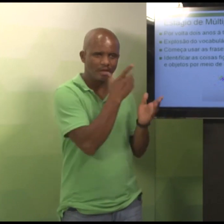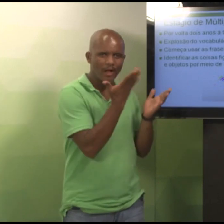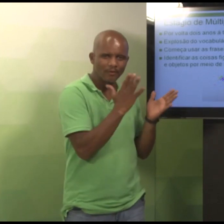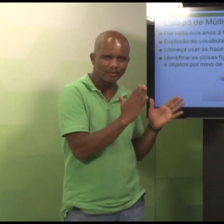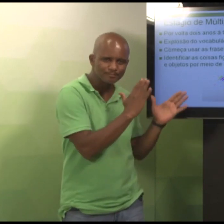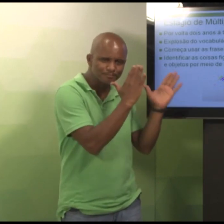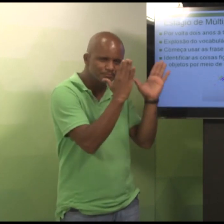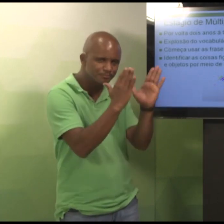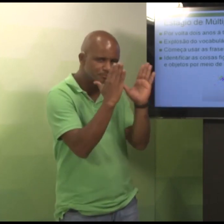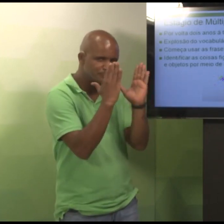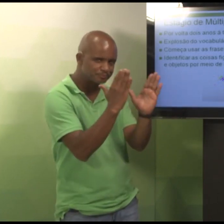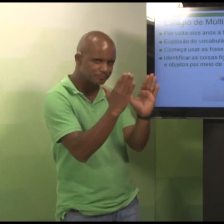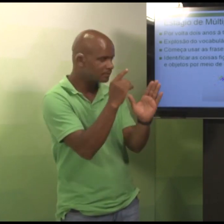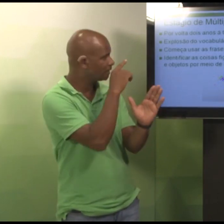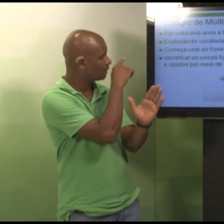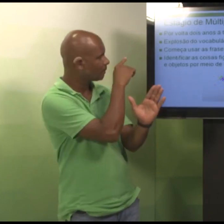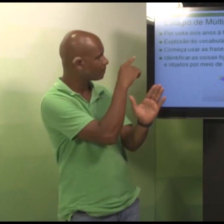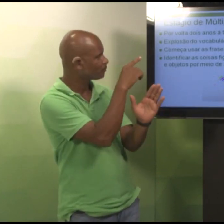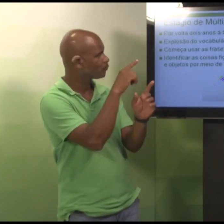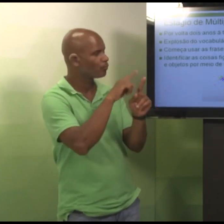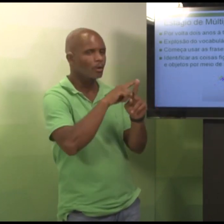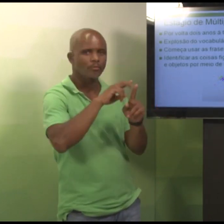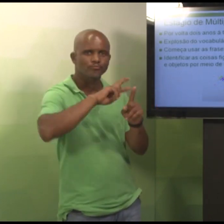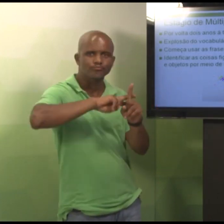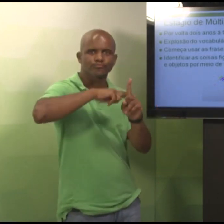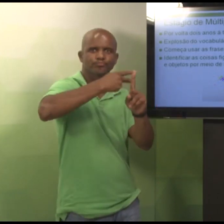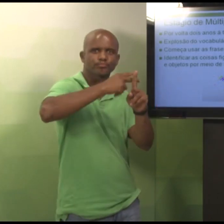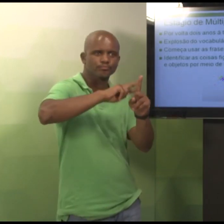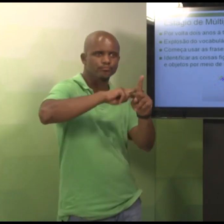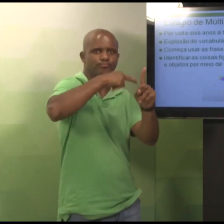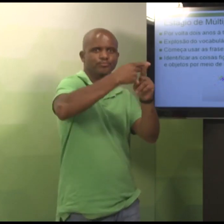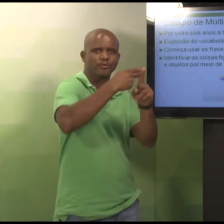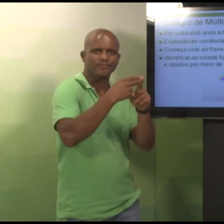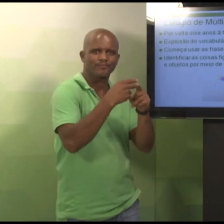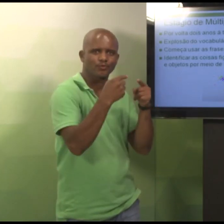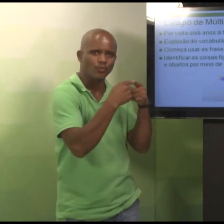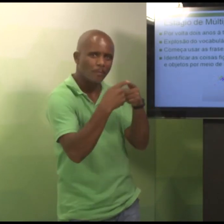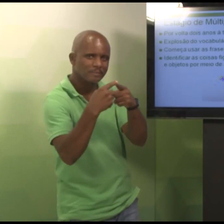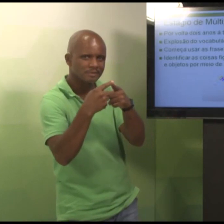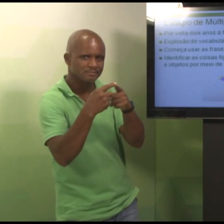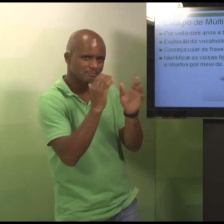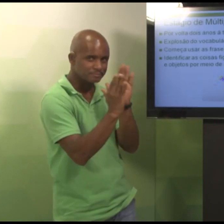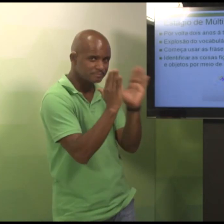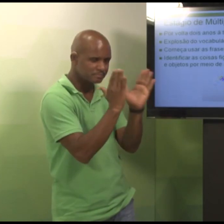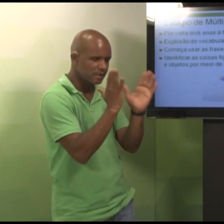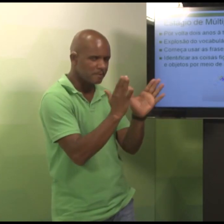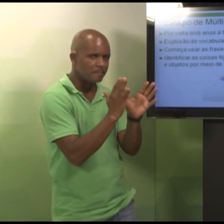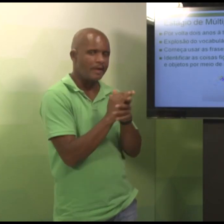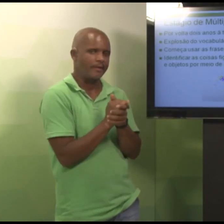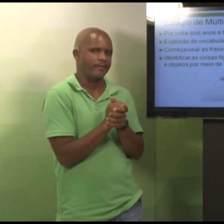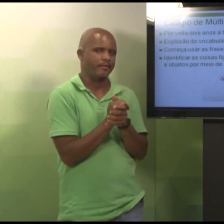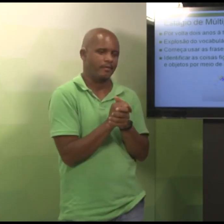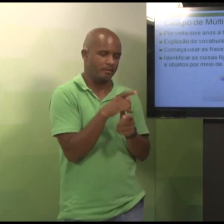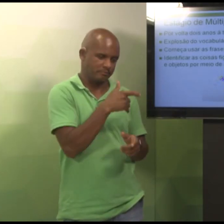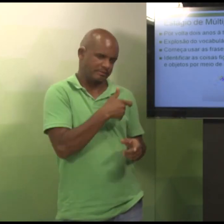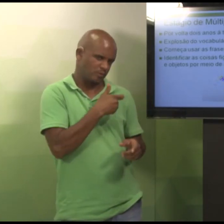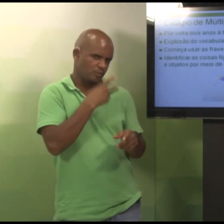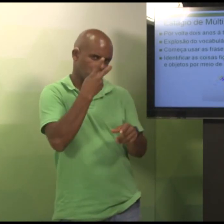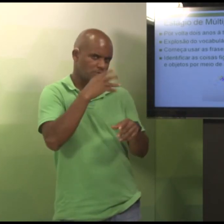Aqui temos o próximo estágio, que é o estágio de múltiplas combinações. Aqui, por volta